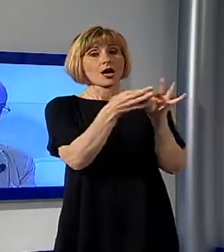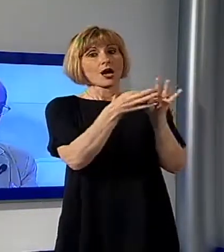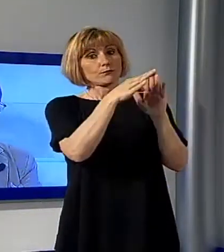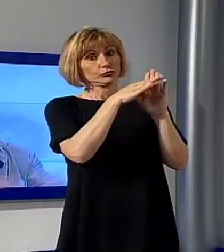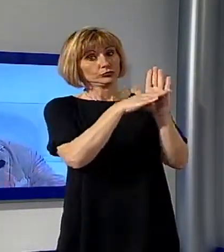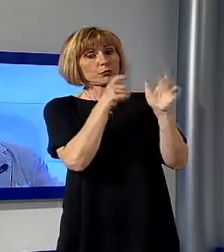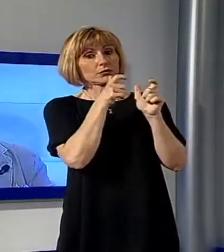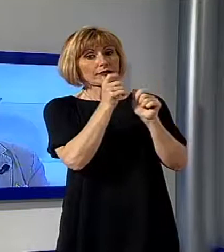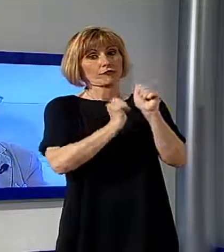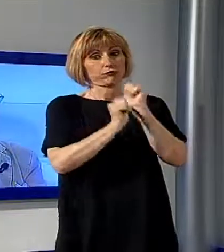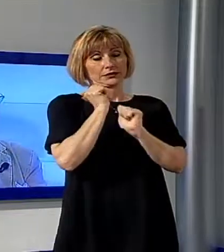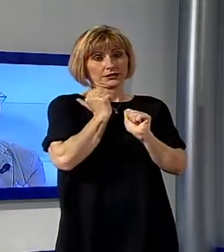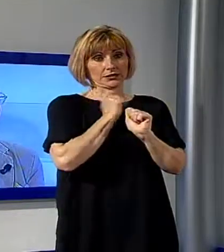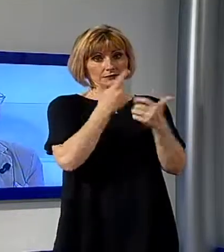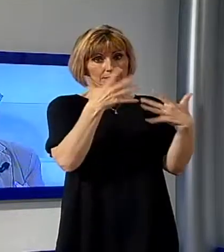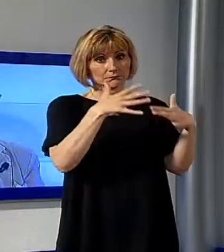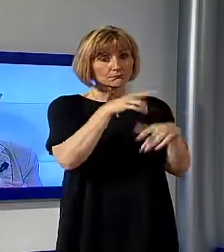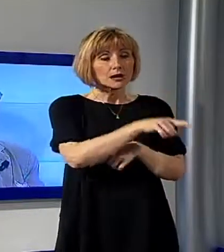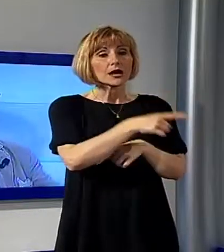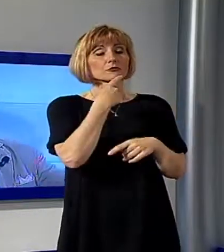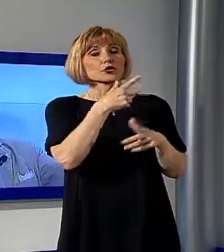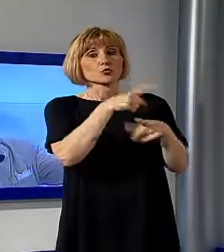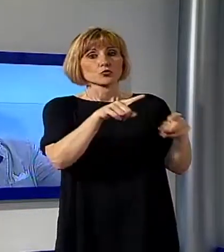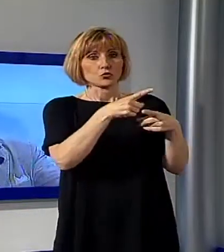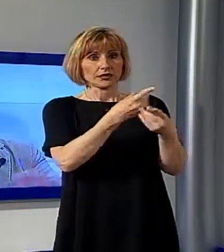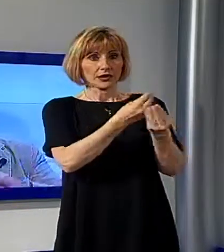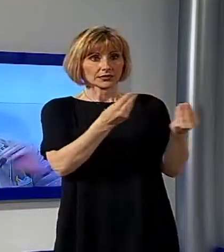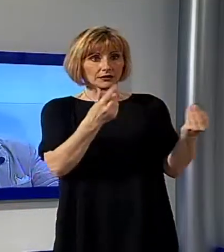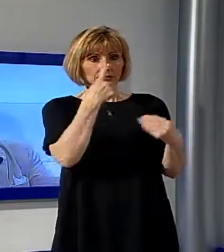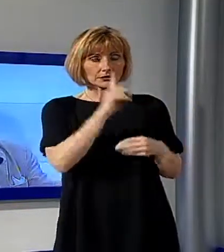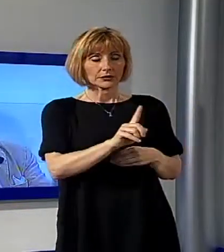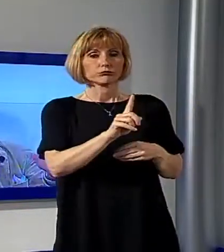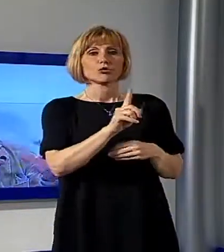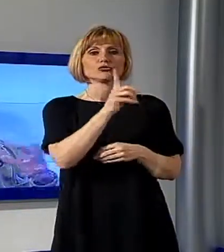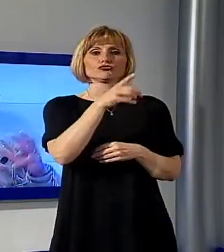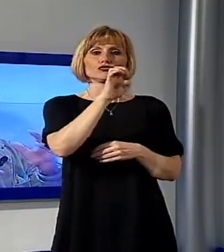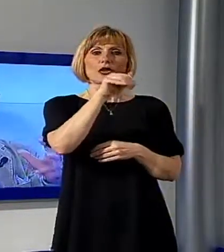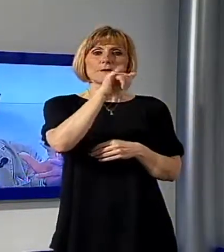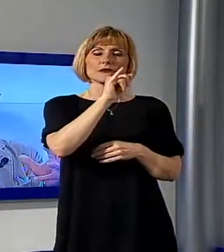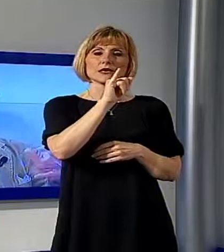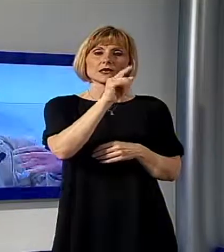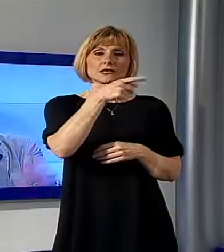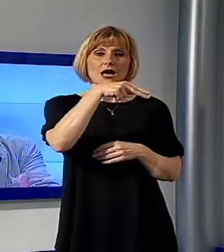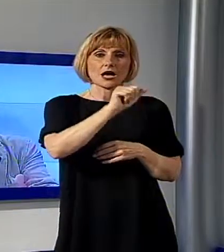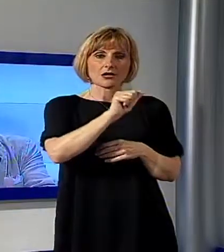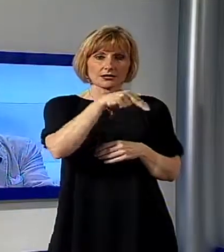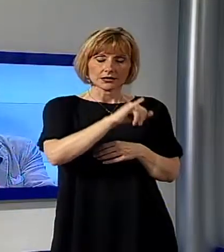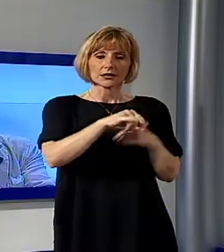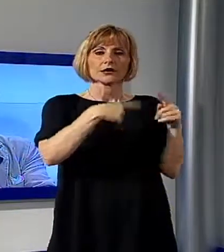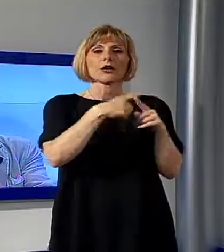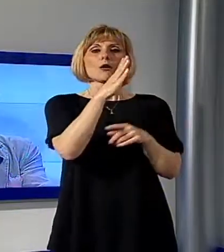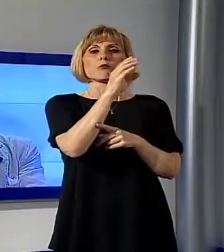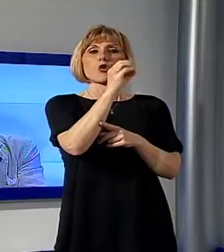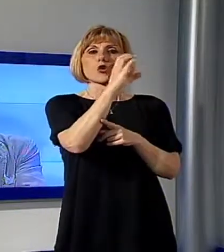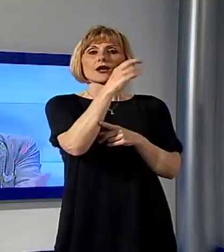cui parlavo prima, e poi ovviamente tanta musica, ad esempio musica di Geminiani, la musica di Boccherini, il concerto con lo